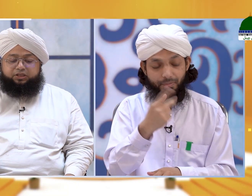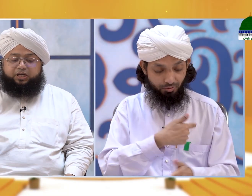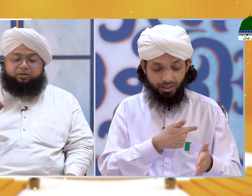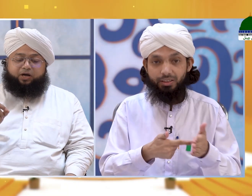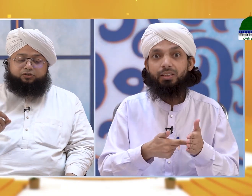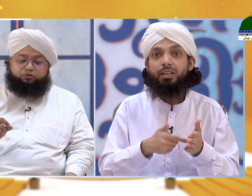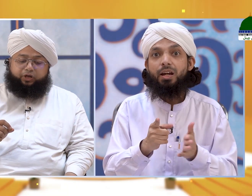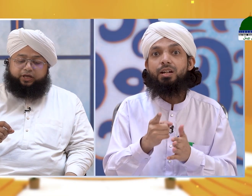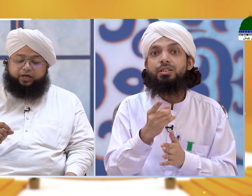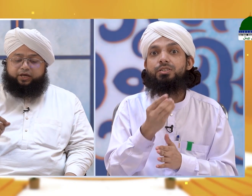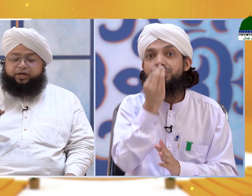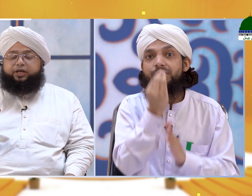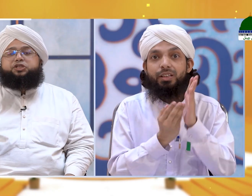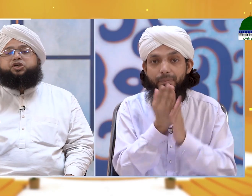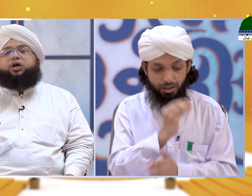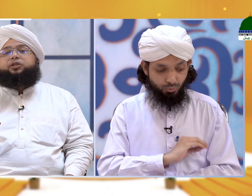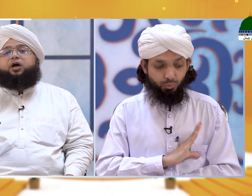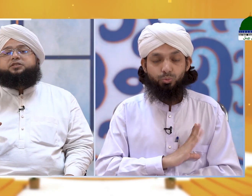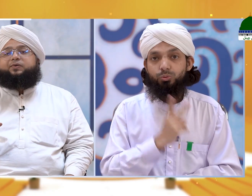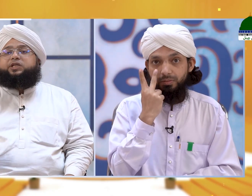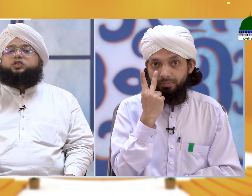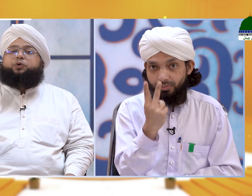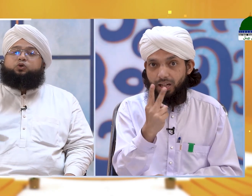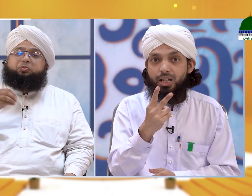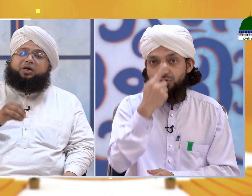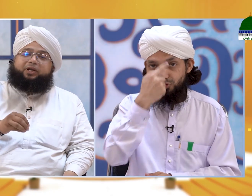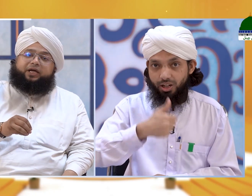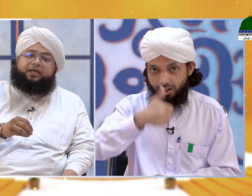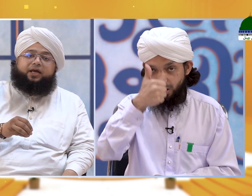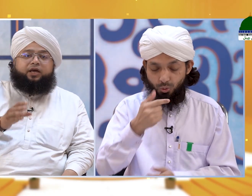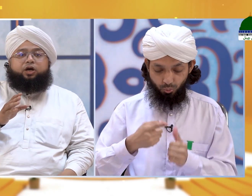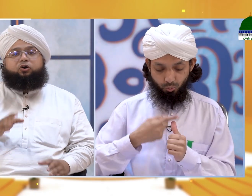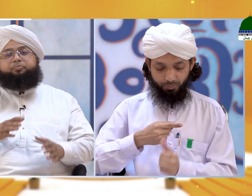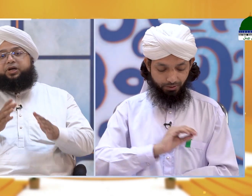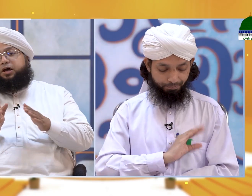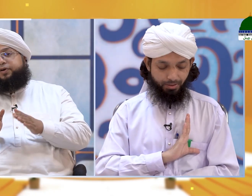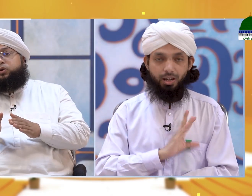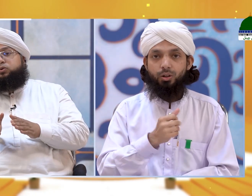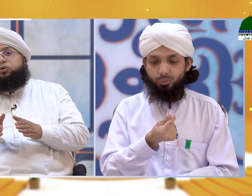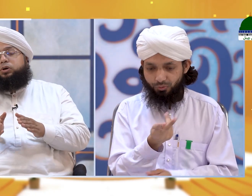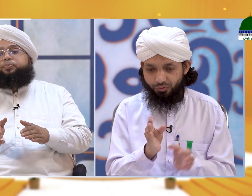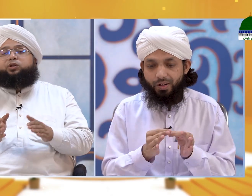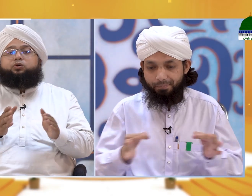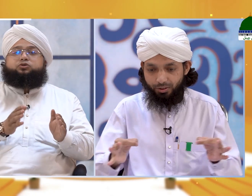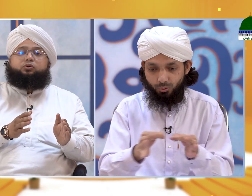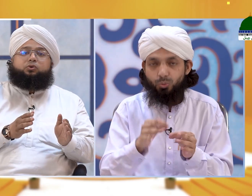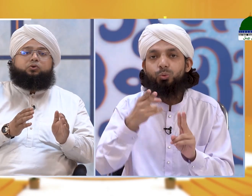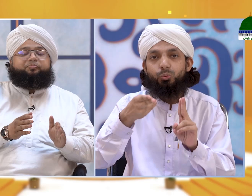جنتی اعمال جو سنیں گے انشاءاللہ عز و جل اس پر خود بھی عمل کریں گے اور اپنے گھر والوں کو، اپنے دوستوں کو، اپنے